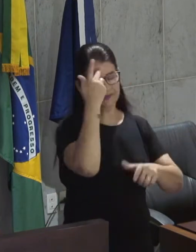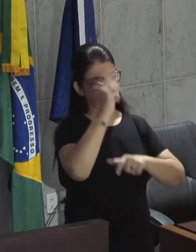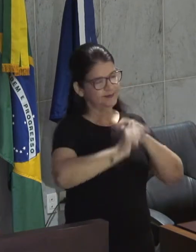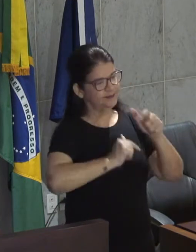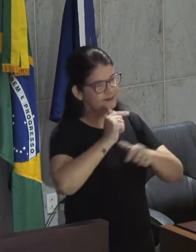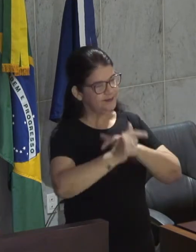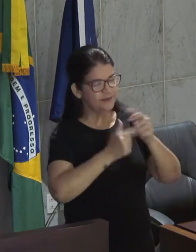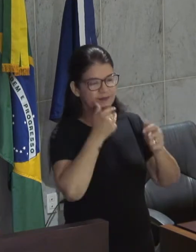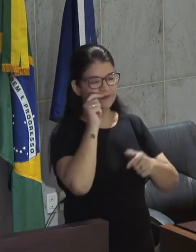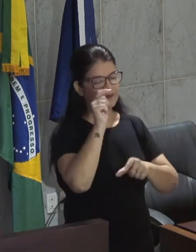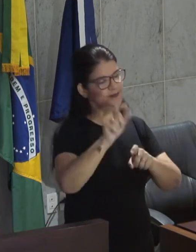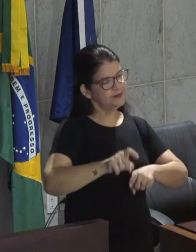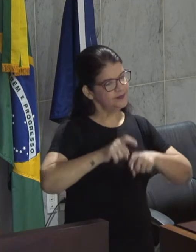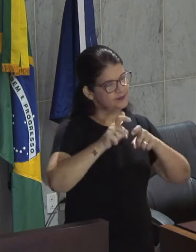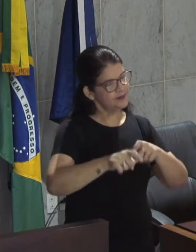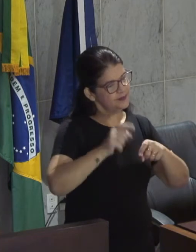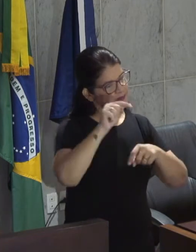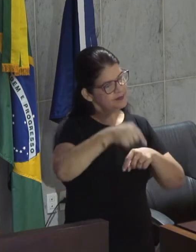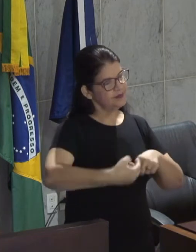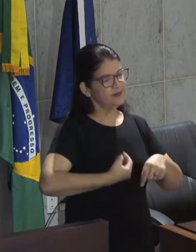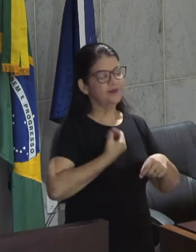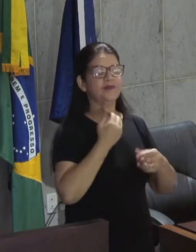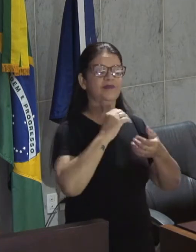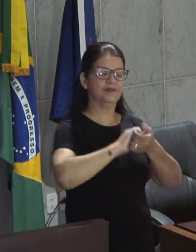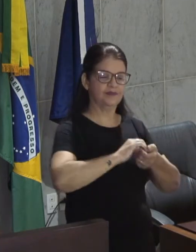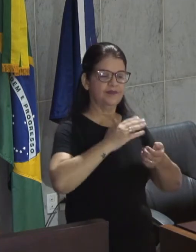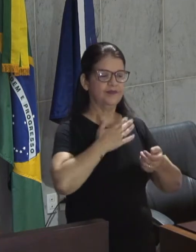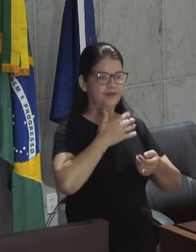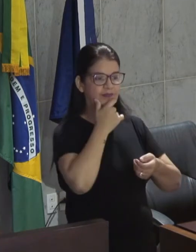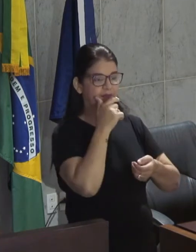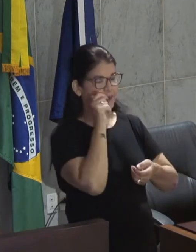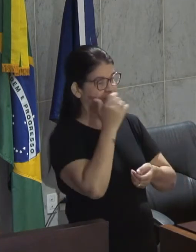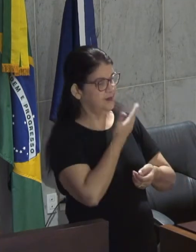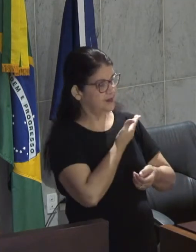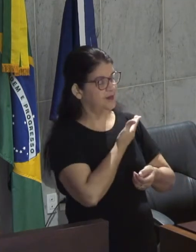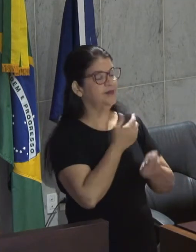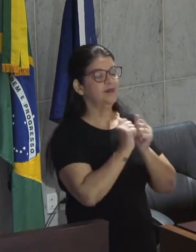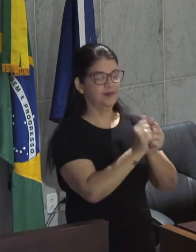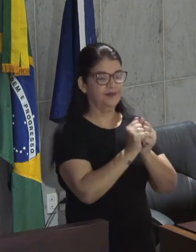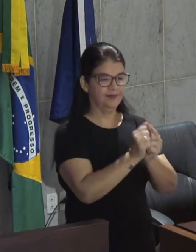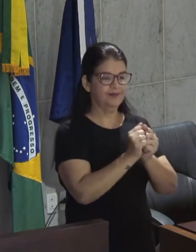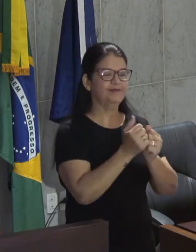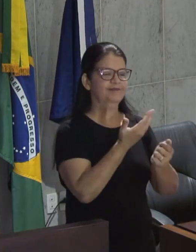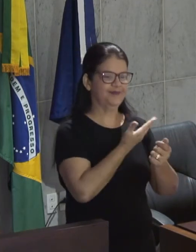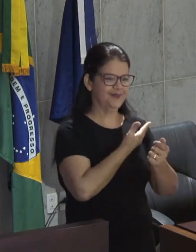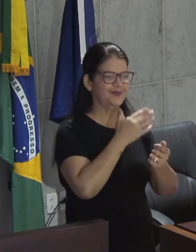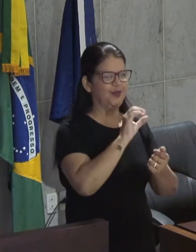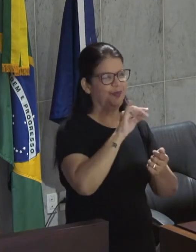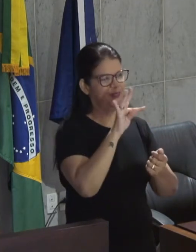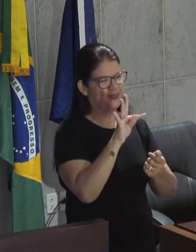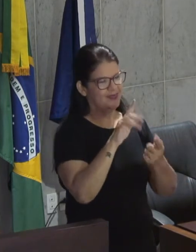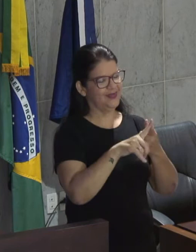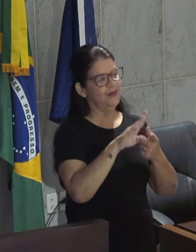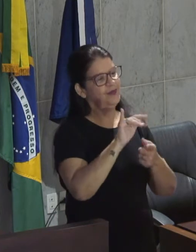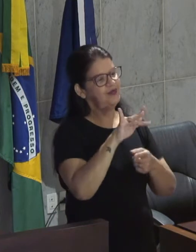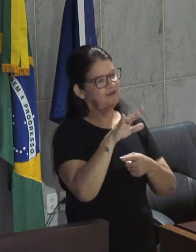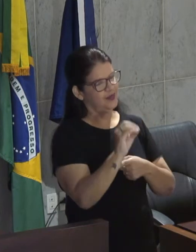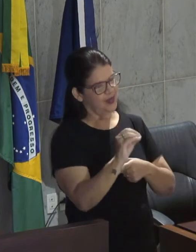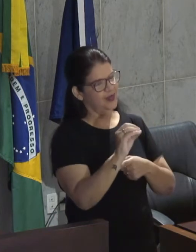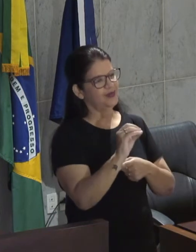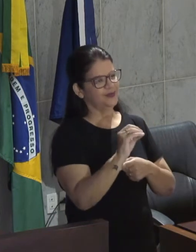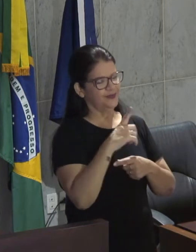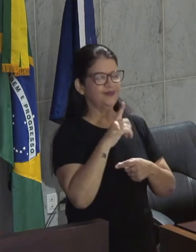trabalhadoras rurais aqui presentes. Cumprimentar meu companheiro, meu amigo, fomos colega na direção da CUT, companheiro Bonifácio,